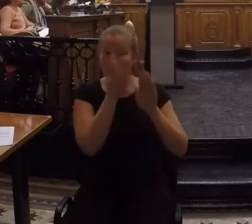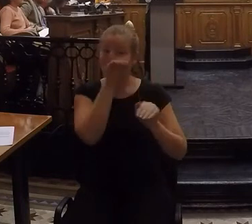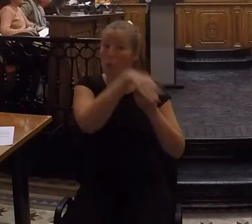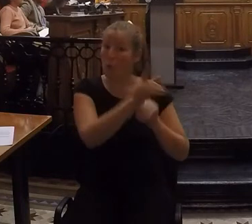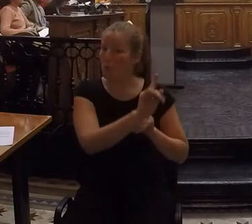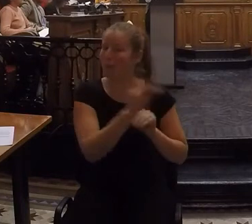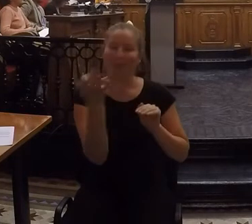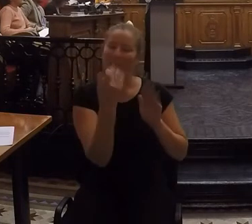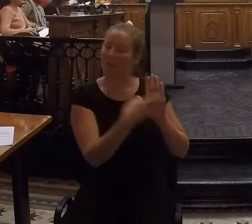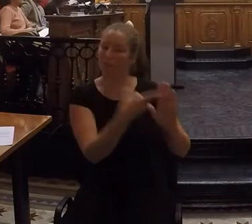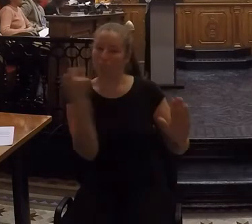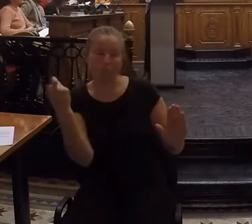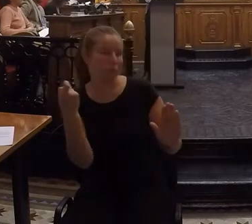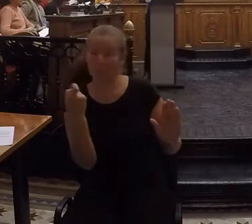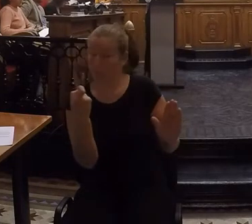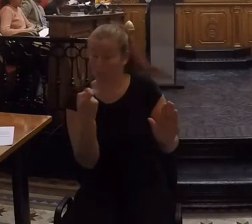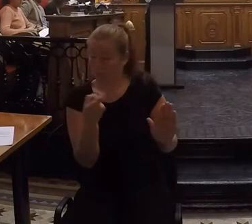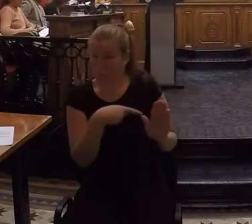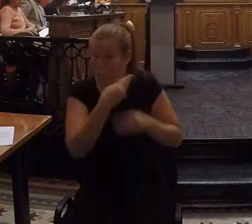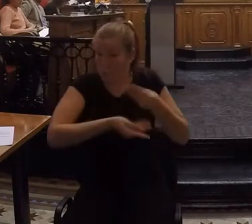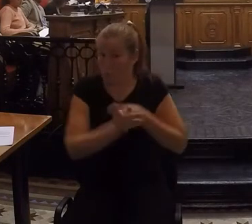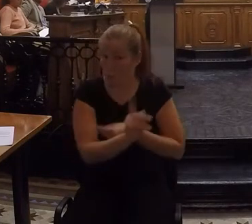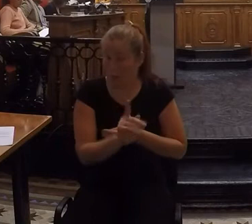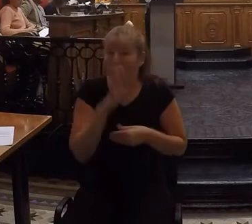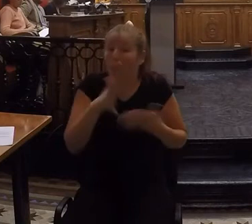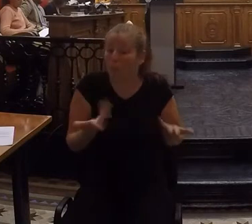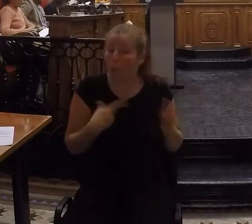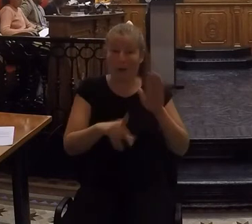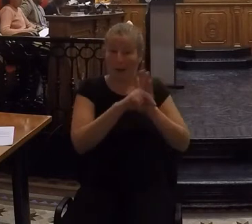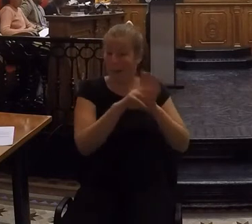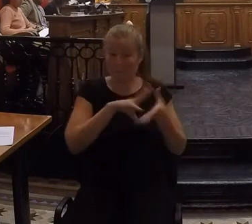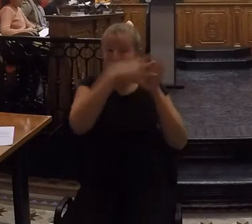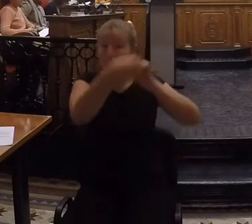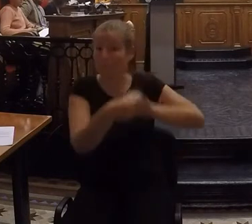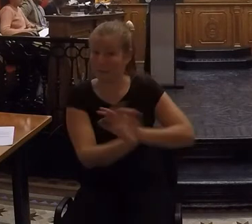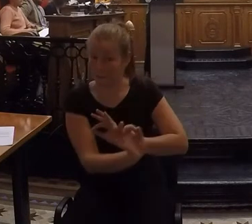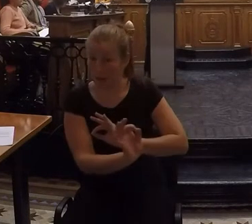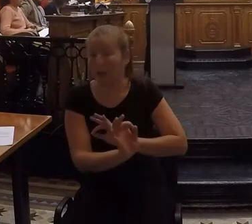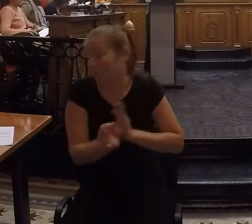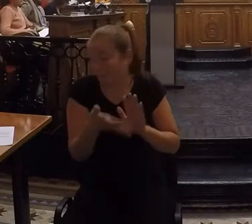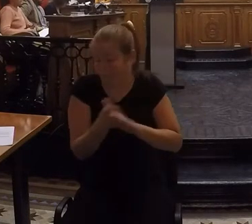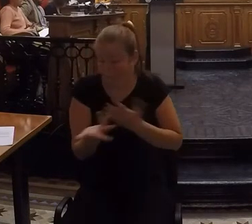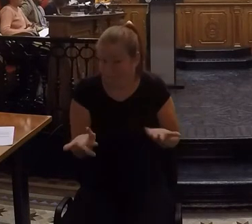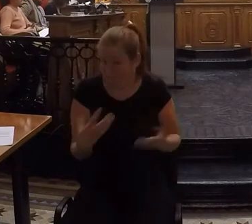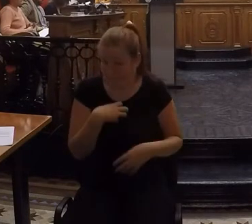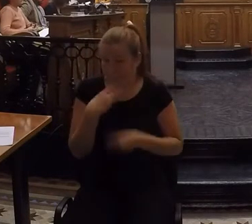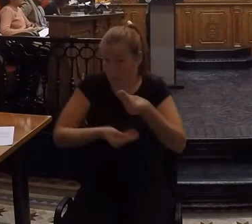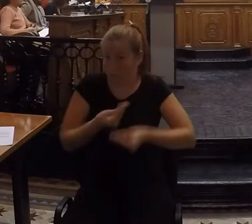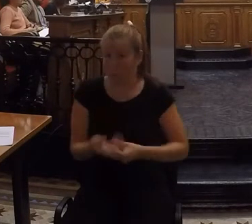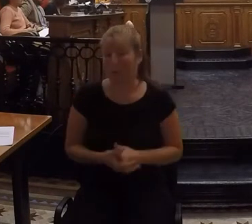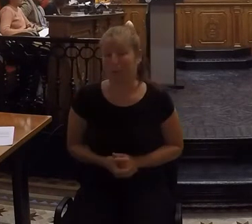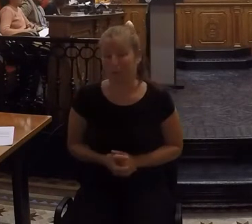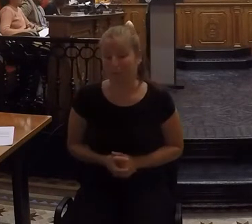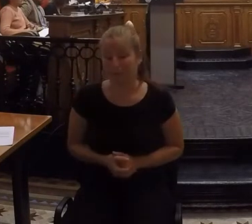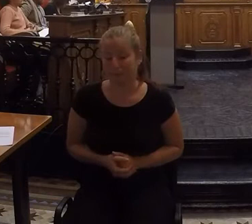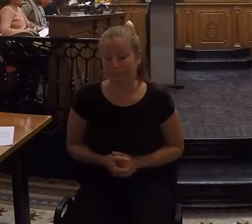necesariamente desestimadas sin más motivación que esa, la de no ajustarse a los motivos legales de alegaciones.